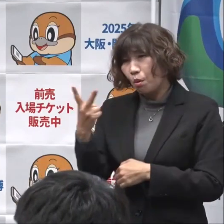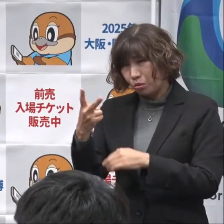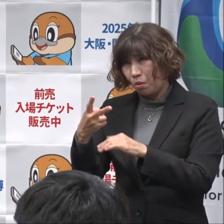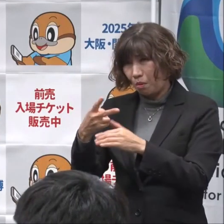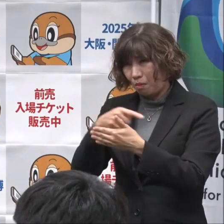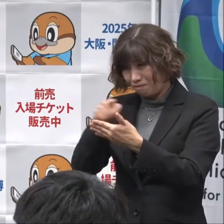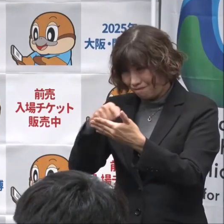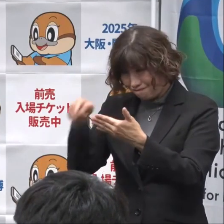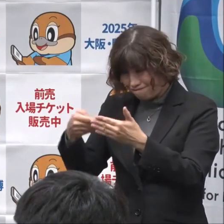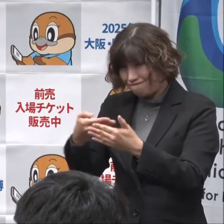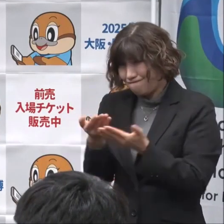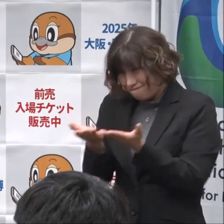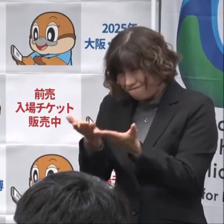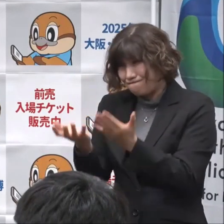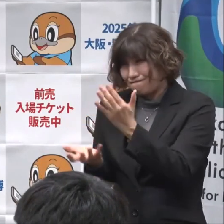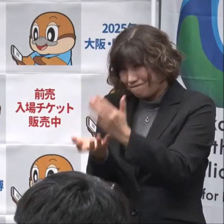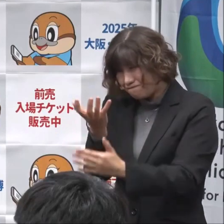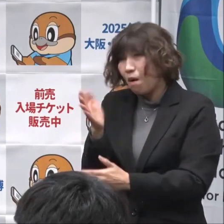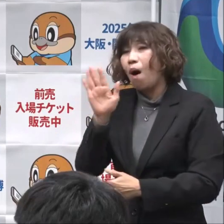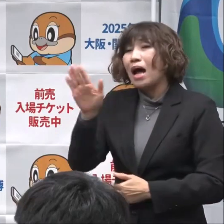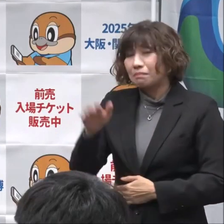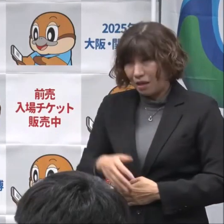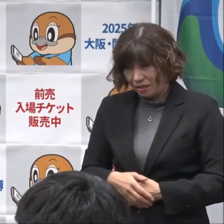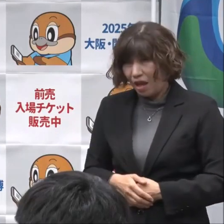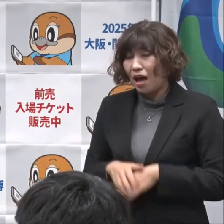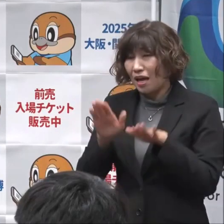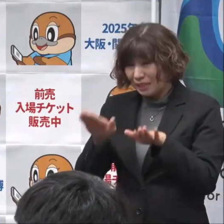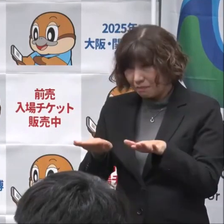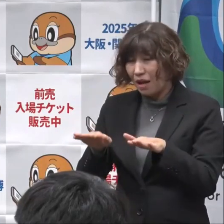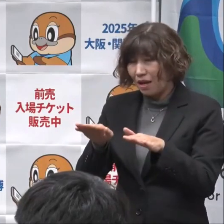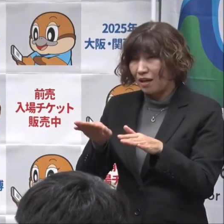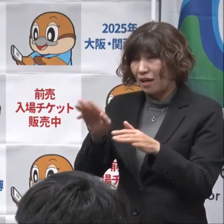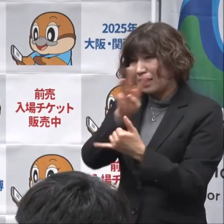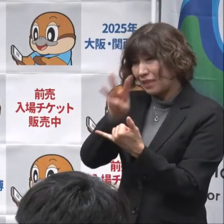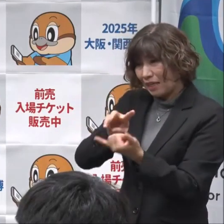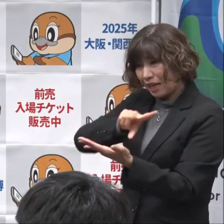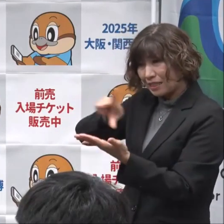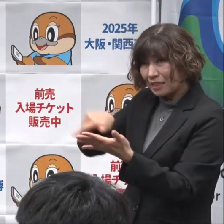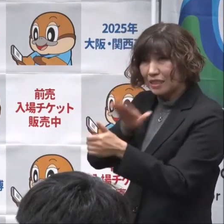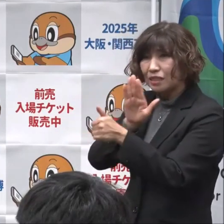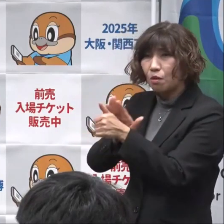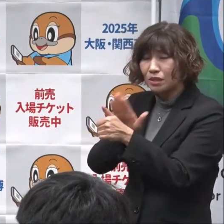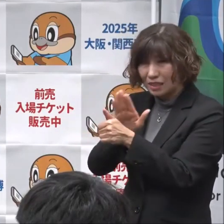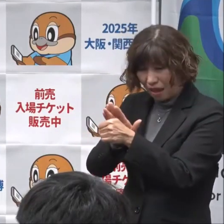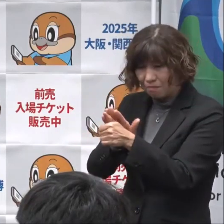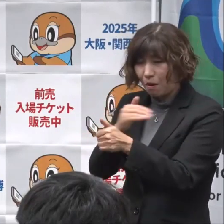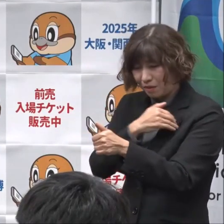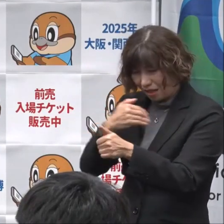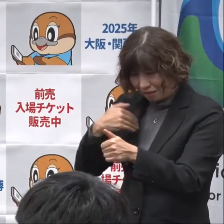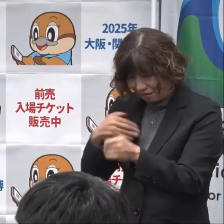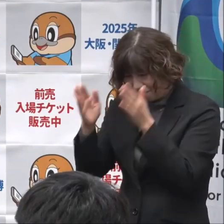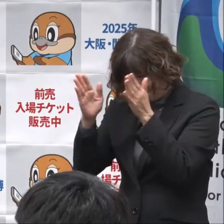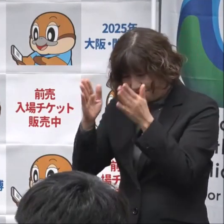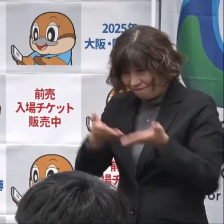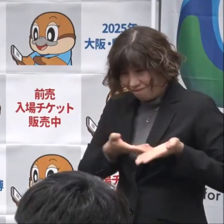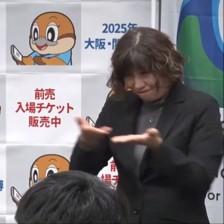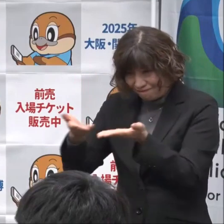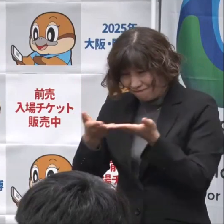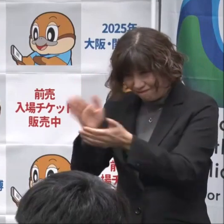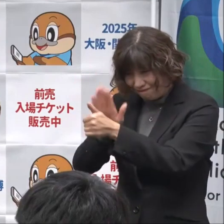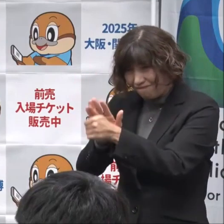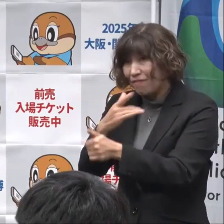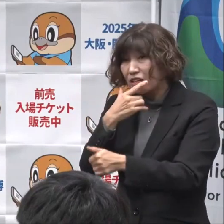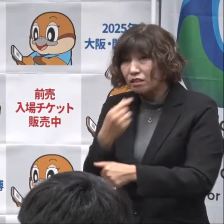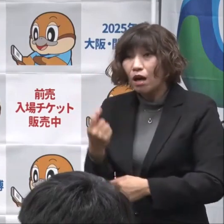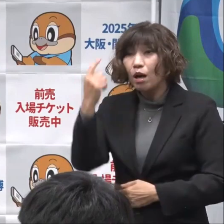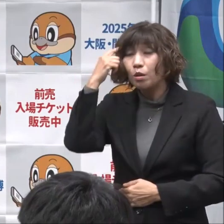ました。今紹介した通りですけども、被災地の支援についてはできる限りのことをしていきたいと思っています。やはりこの震